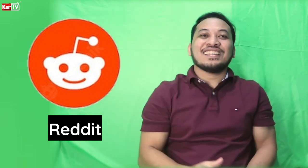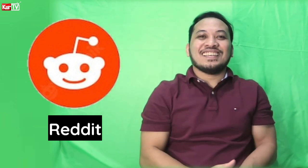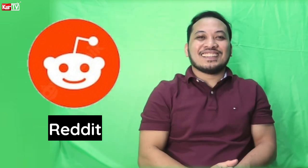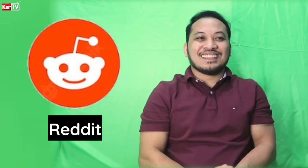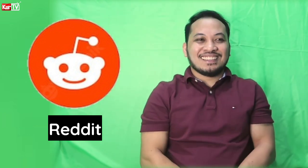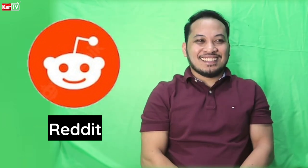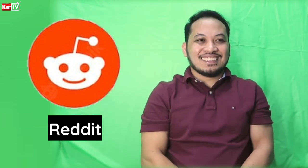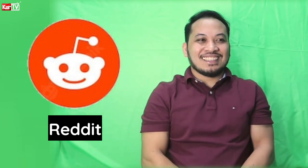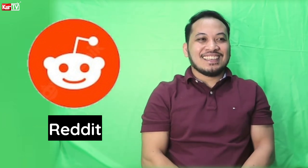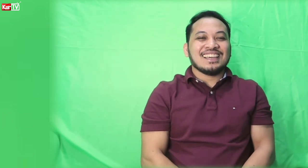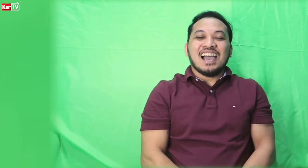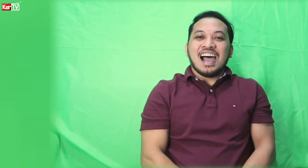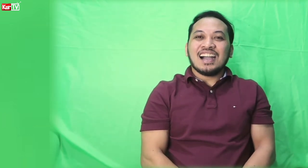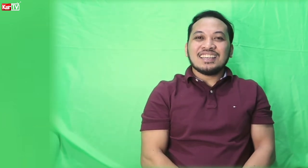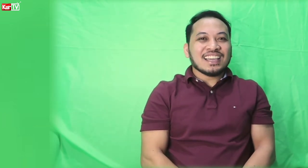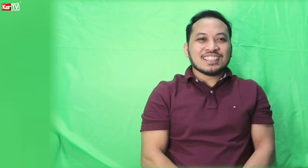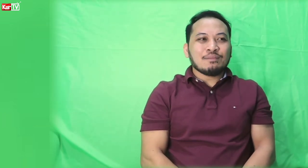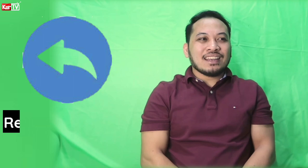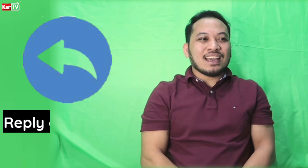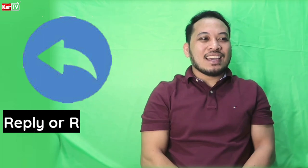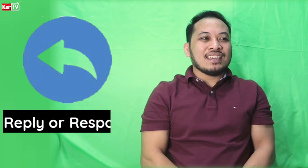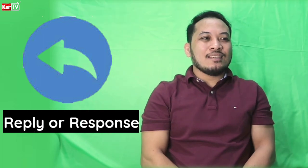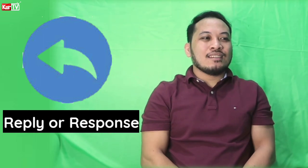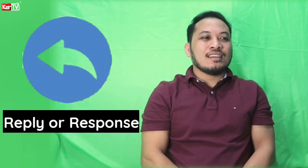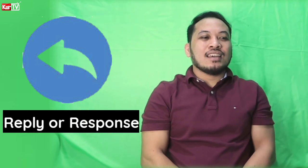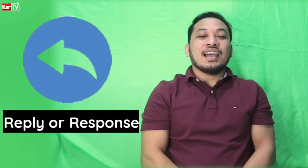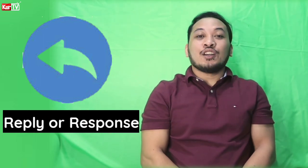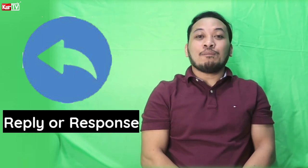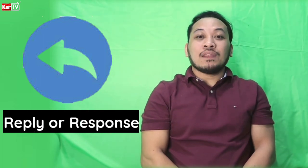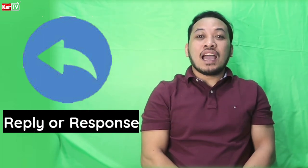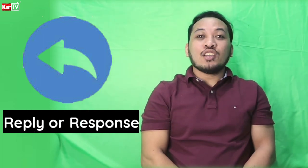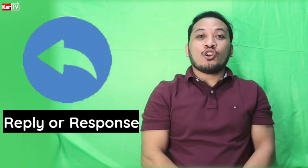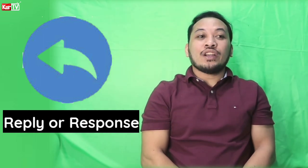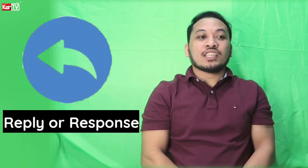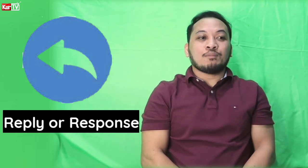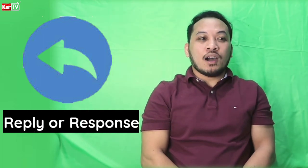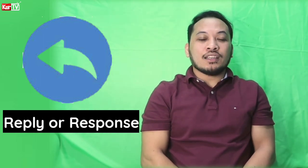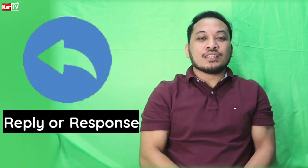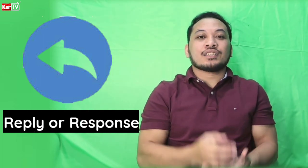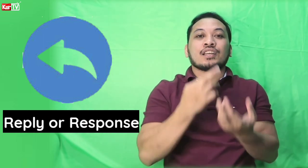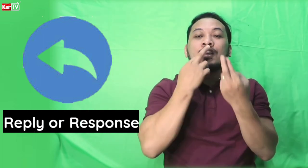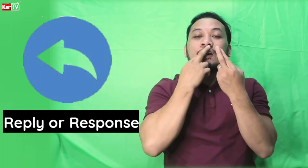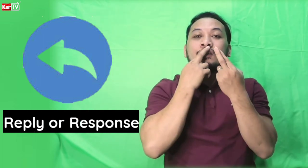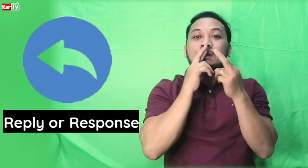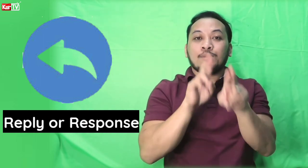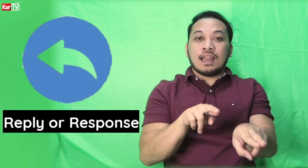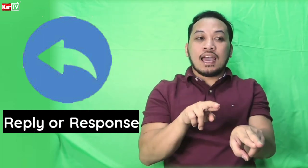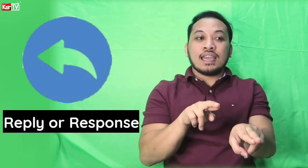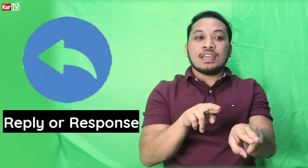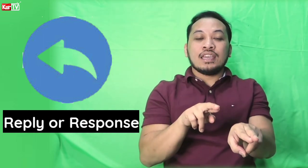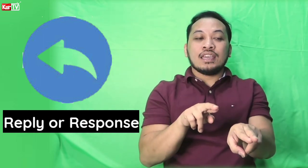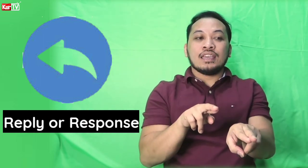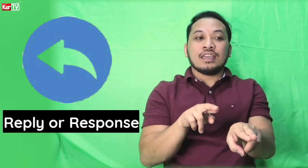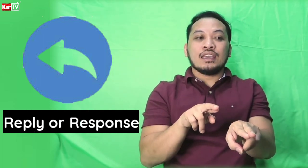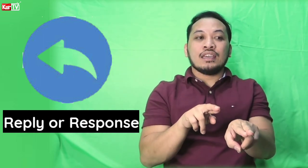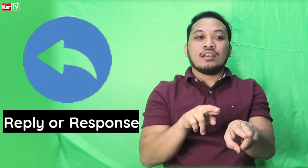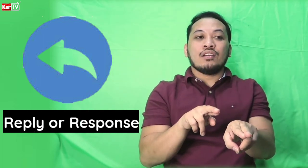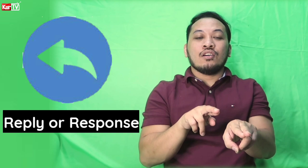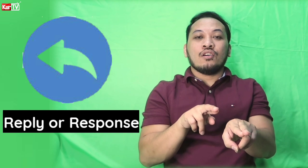Reddit. Ang next naman ay reply or response. Reply